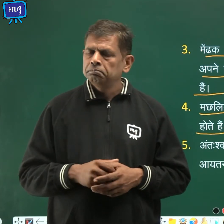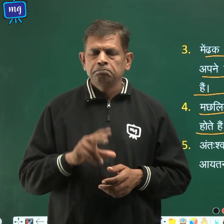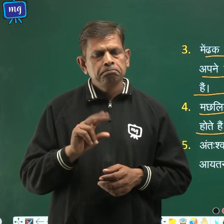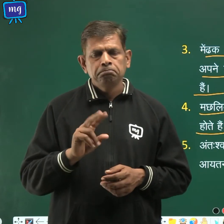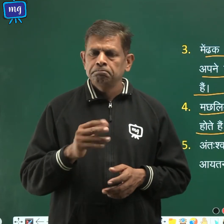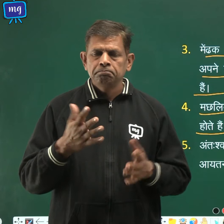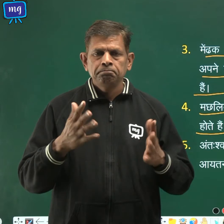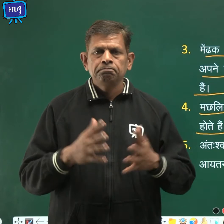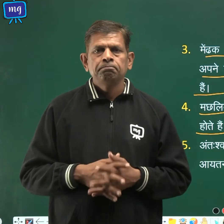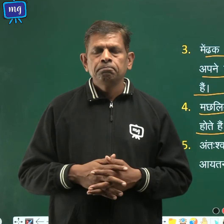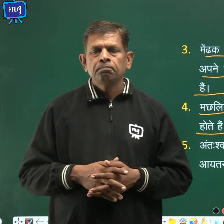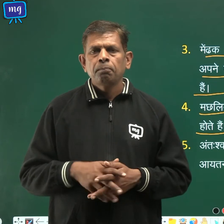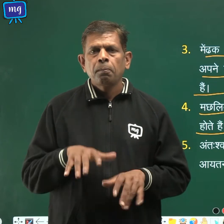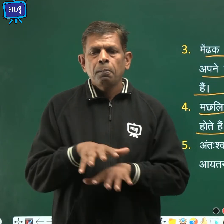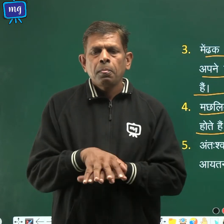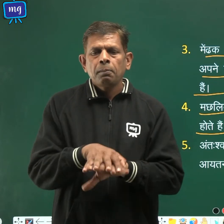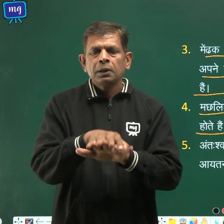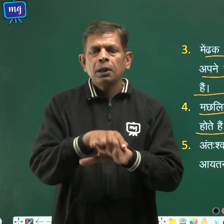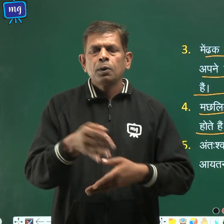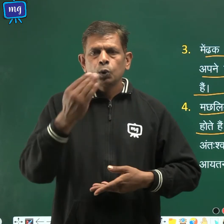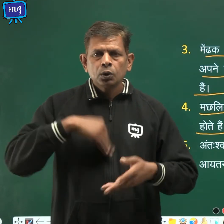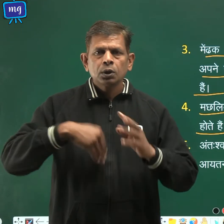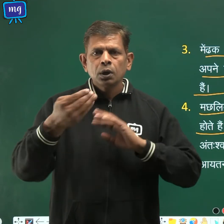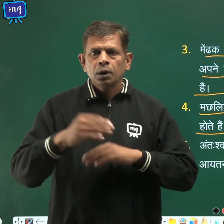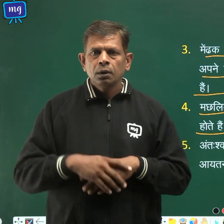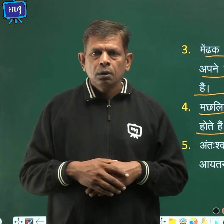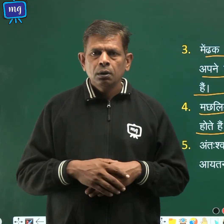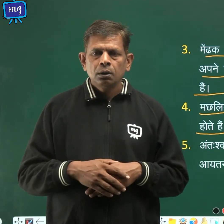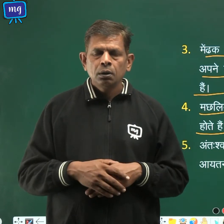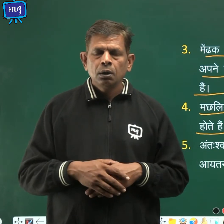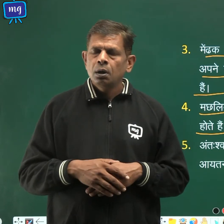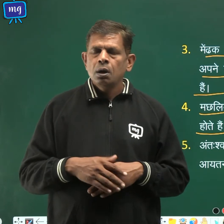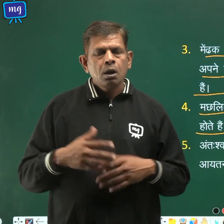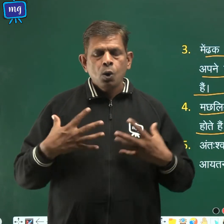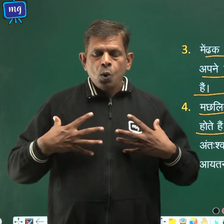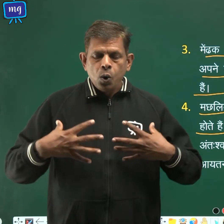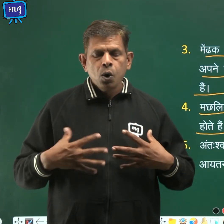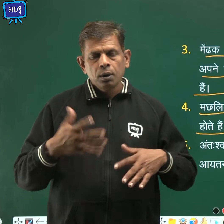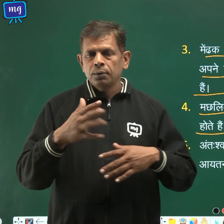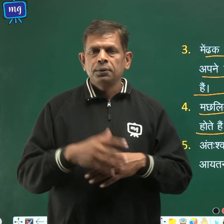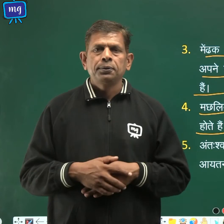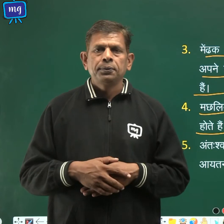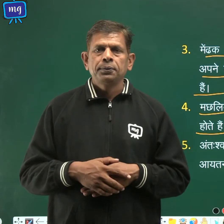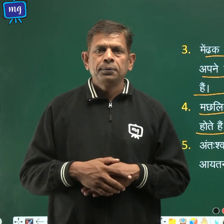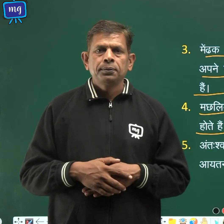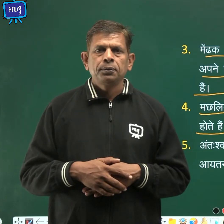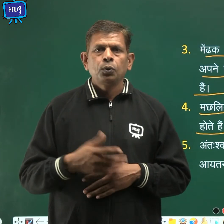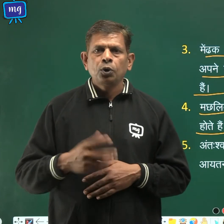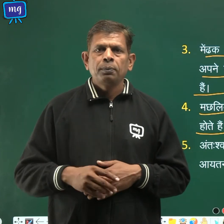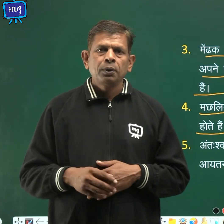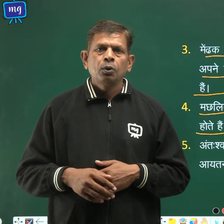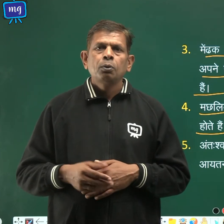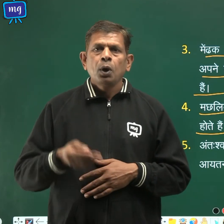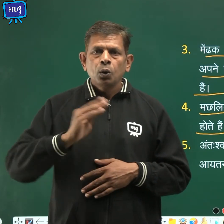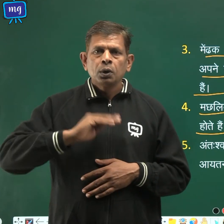नहीं बच्चों, मछली में श्वसन के लिए फेफड़े नहीं पाए जाते, उनमें श्वसन